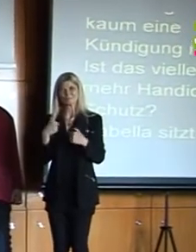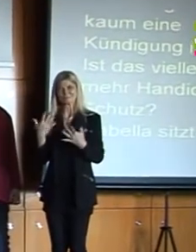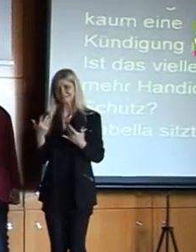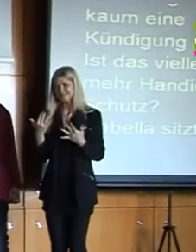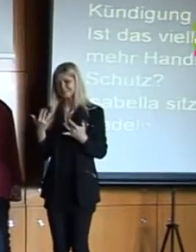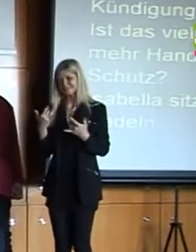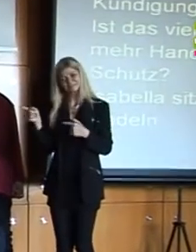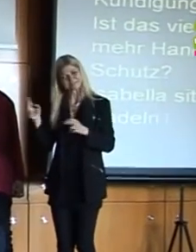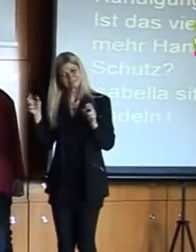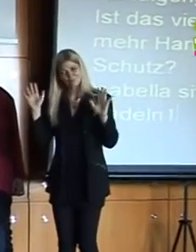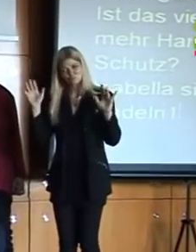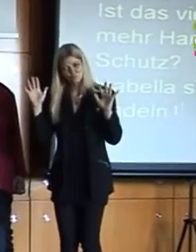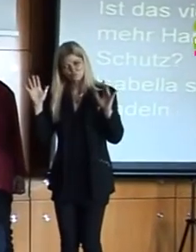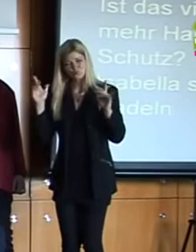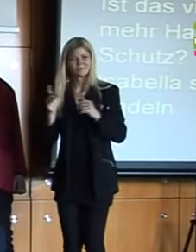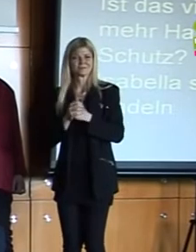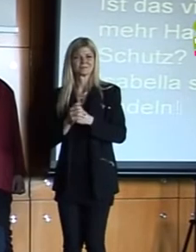dem Thema.